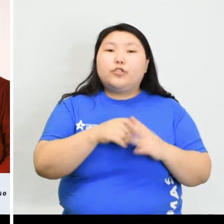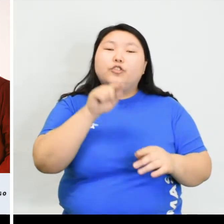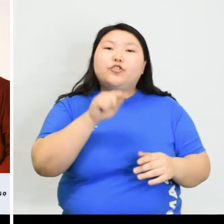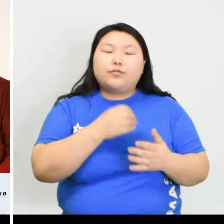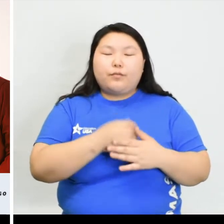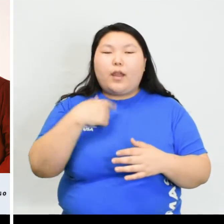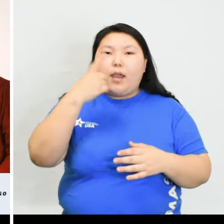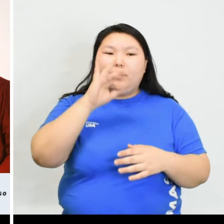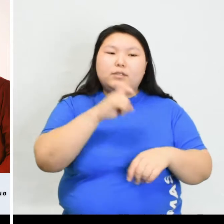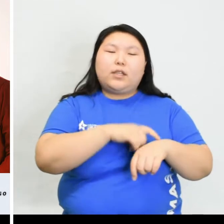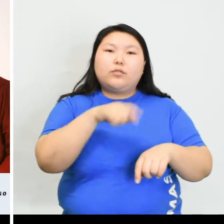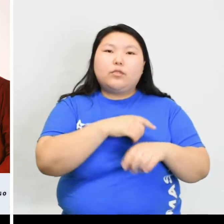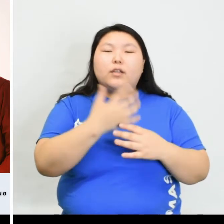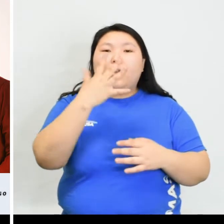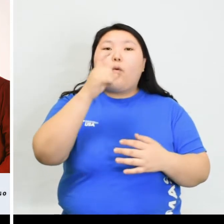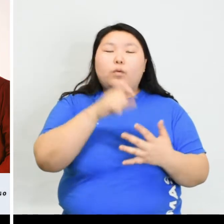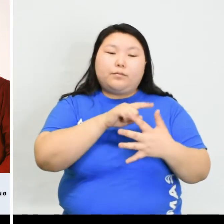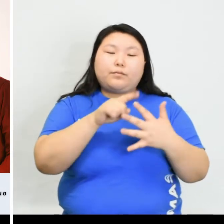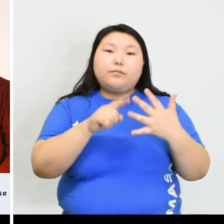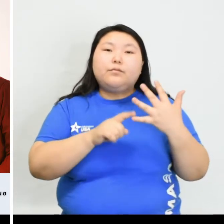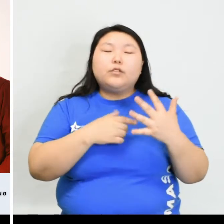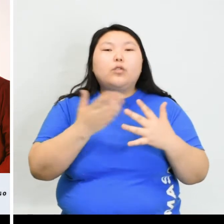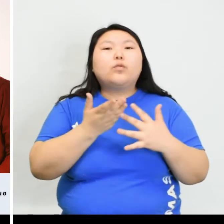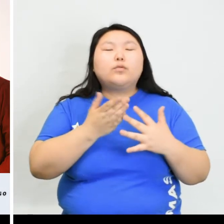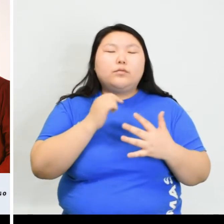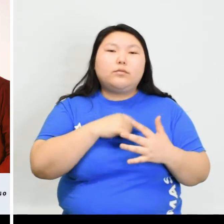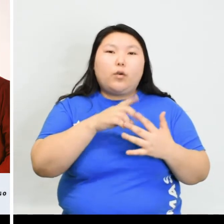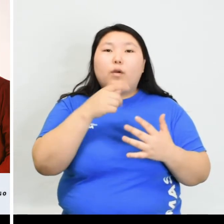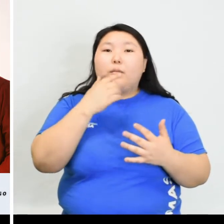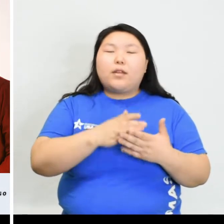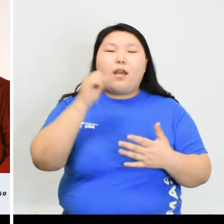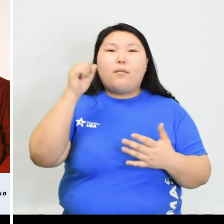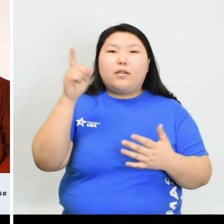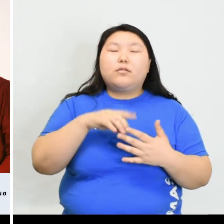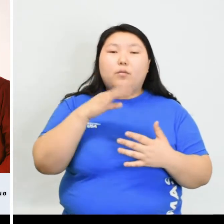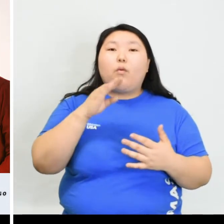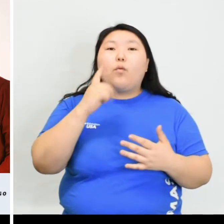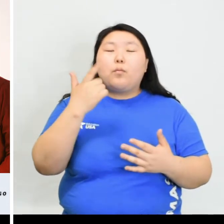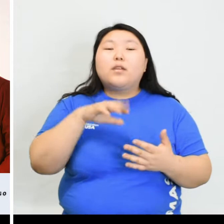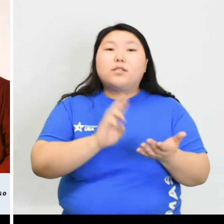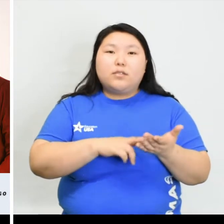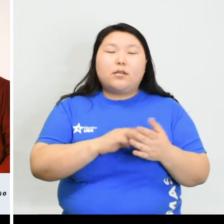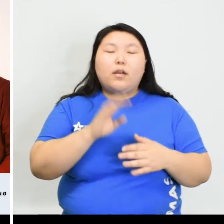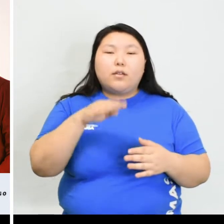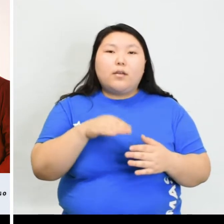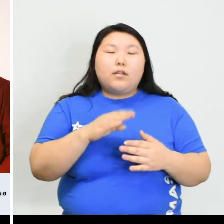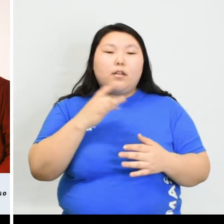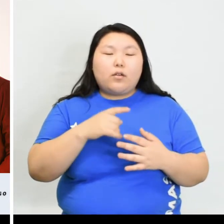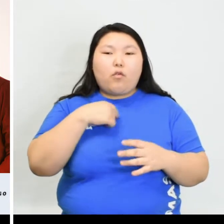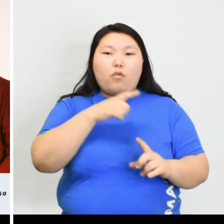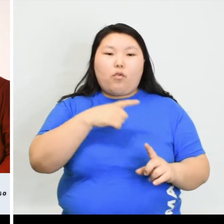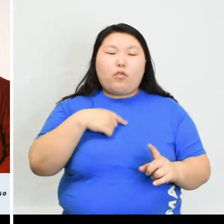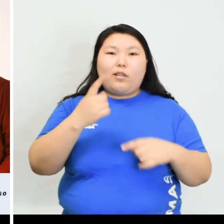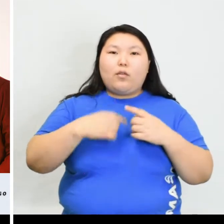хамгийн их цаг өнгөрүүлдэг 5 хүнийх нь дунд чиг шиг үгүйдэг та нэг Америкийн нэг тийм нэг үгүйдэг шүү тэ. Тэгэхээр өөрөөсөө